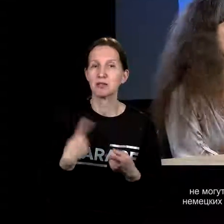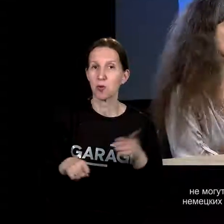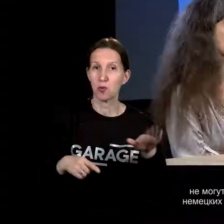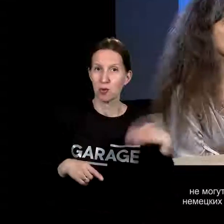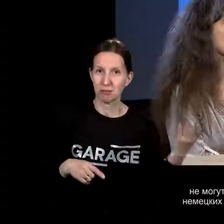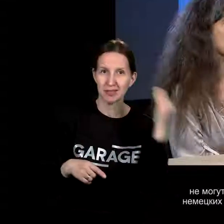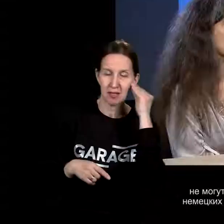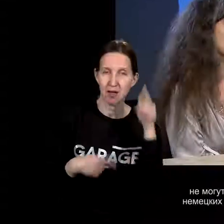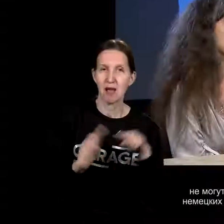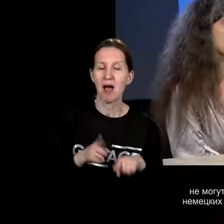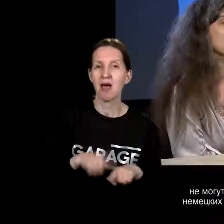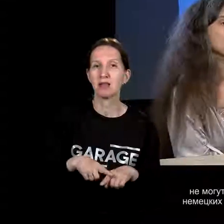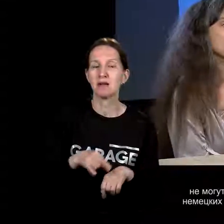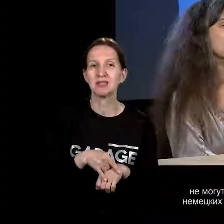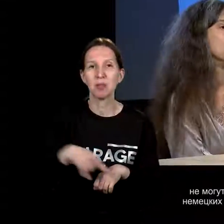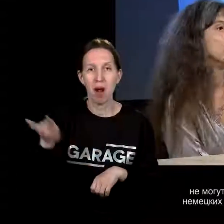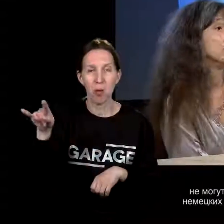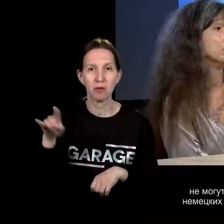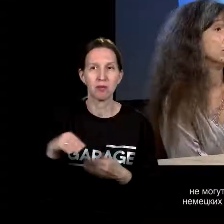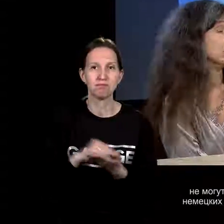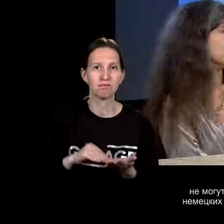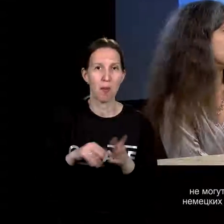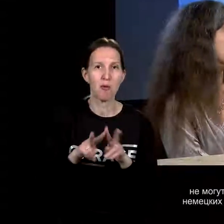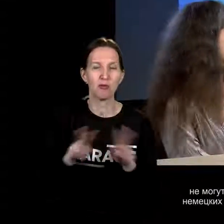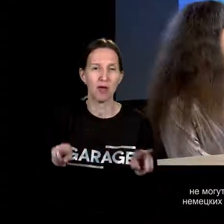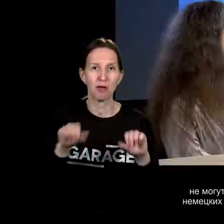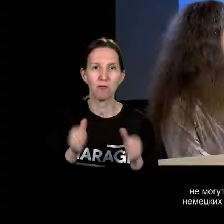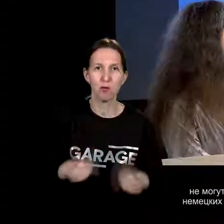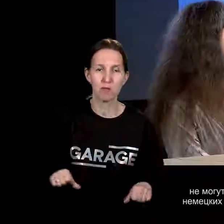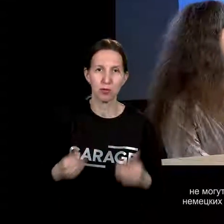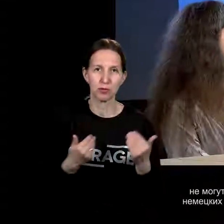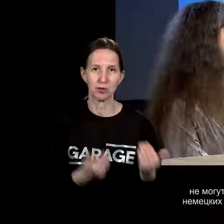такой, самолет, который повторяет очертания